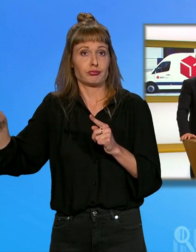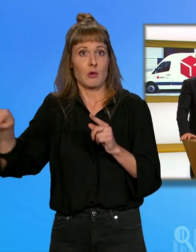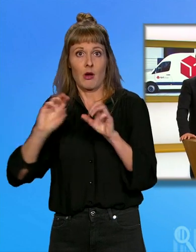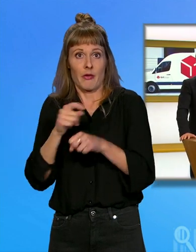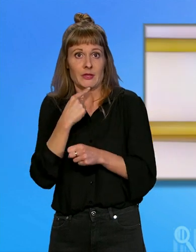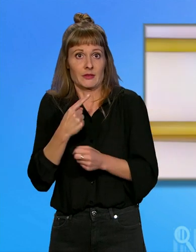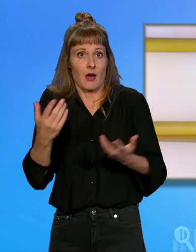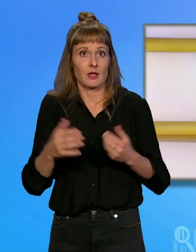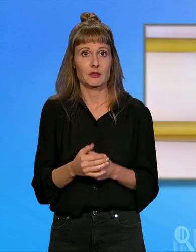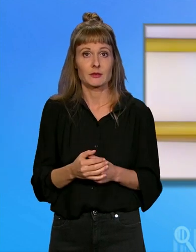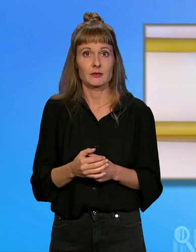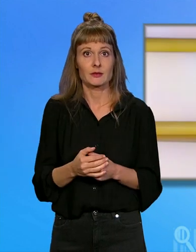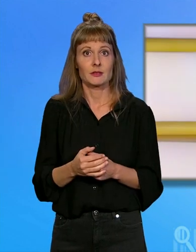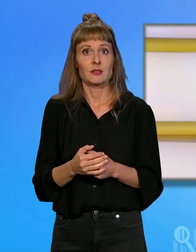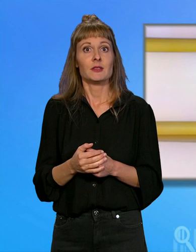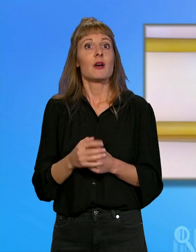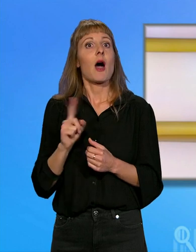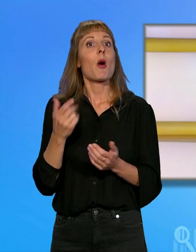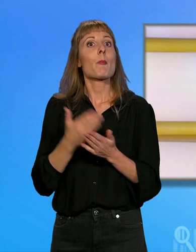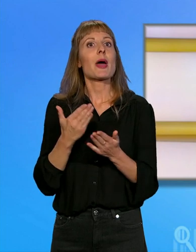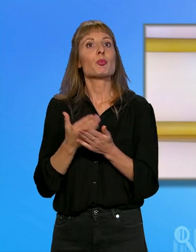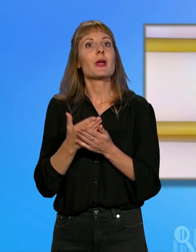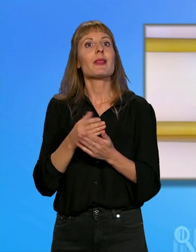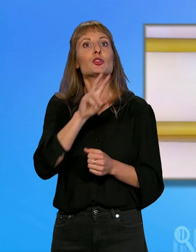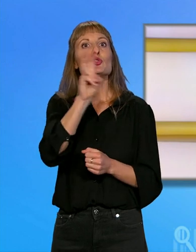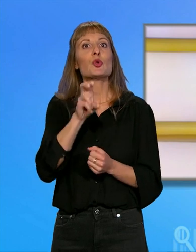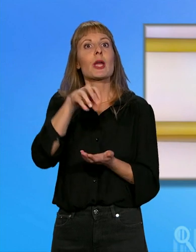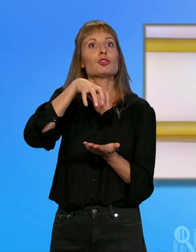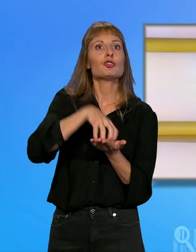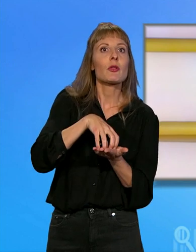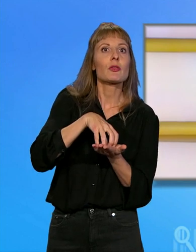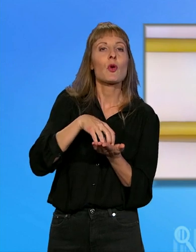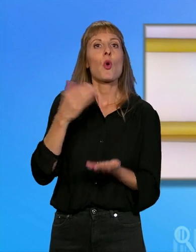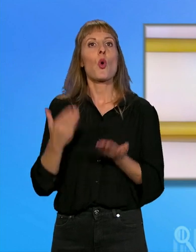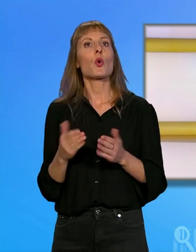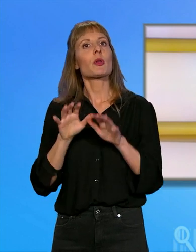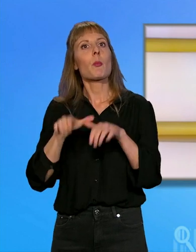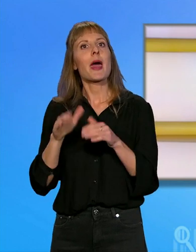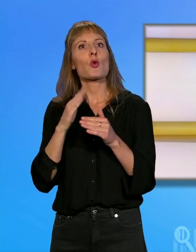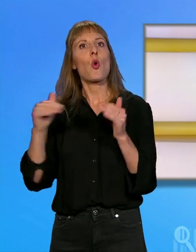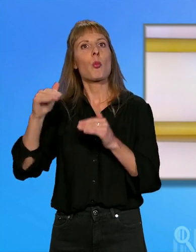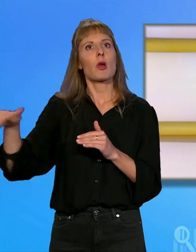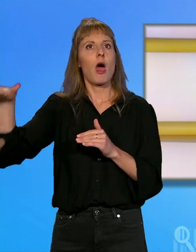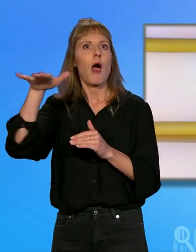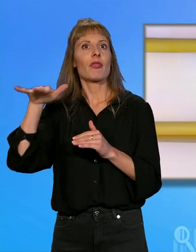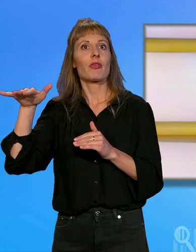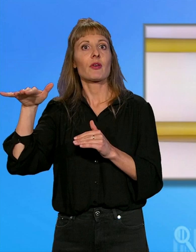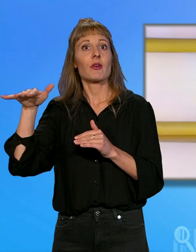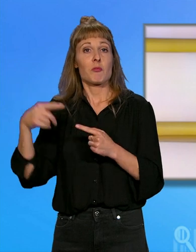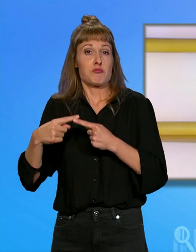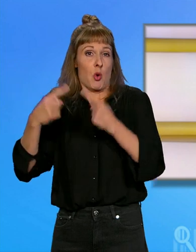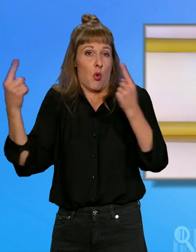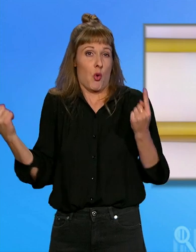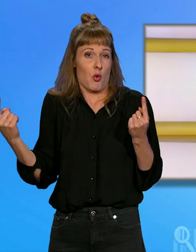pauschalisieren, weil ich hab Stoppdichte in der Schweiz ist unterschiedlich. In Zürich ist eine Tour anders ausgelastet und als im Berner Oberland. Man kann